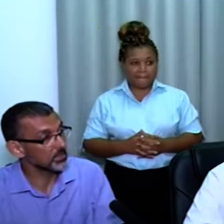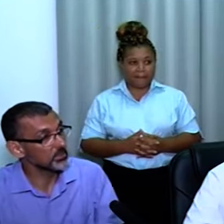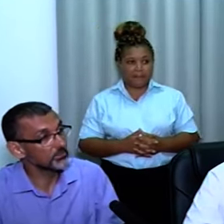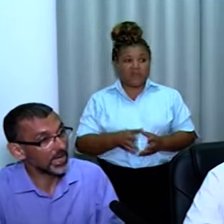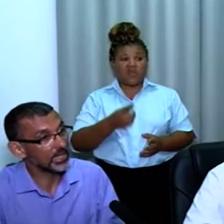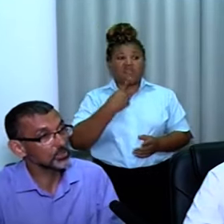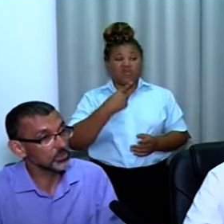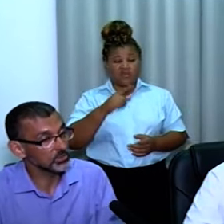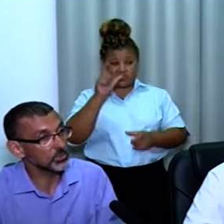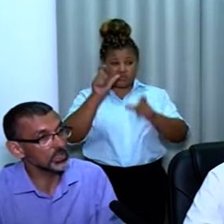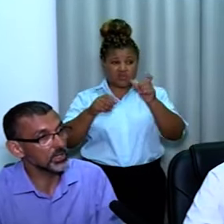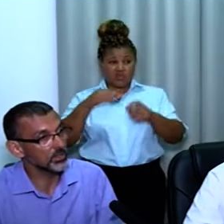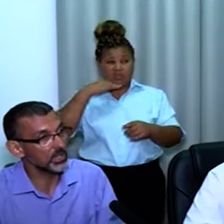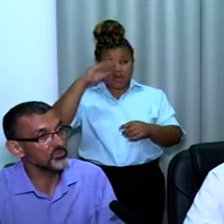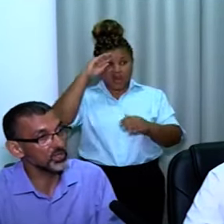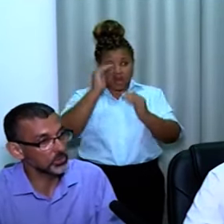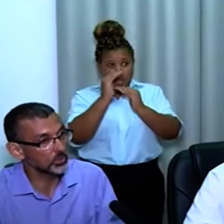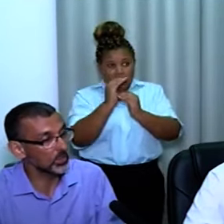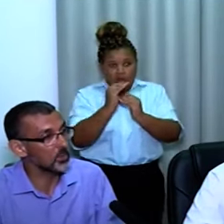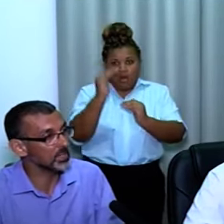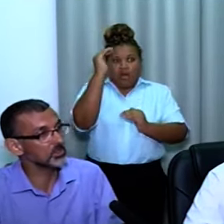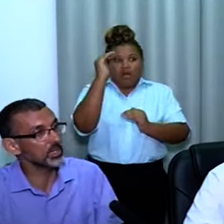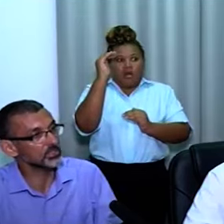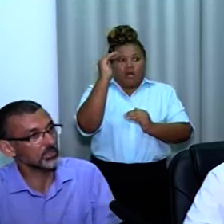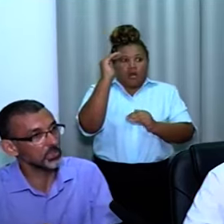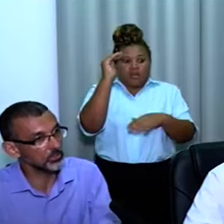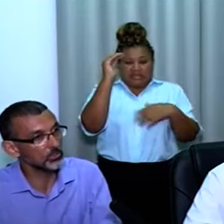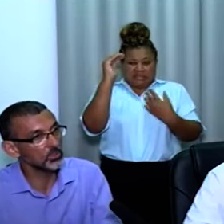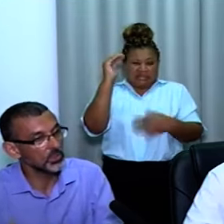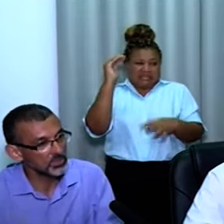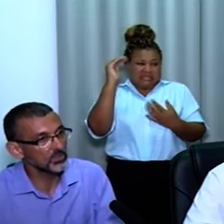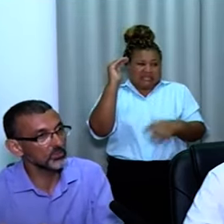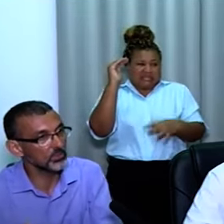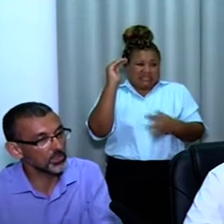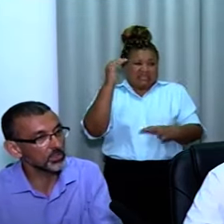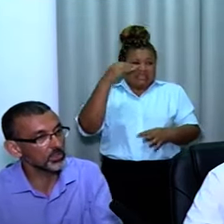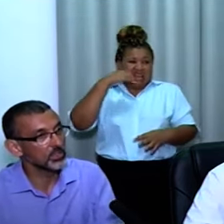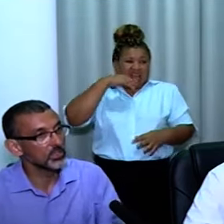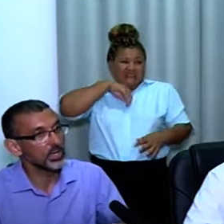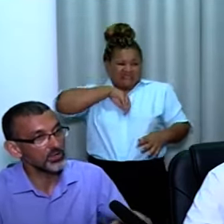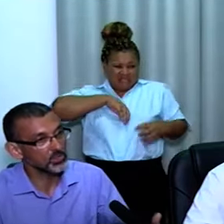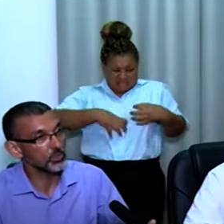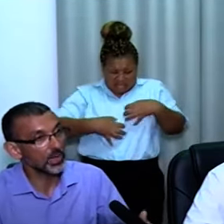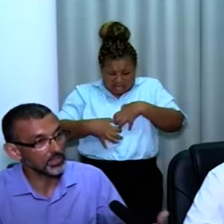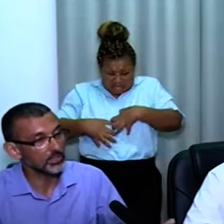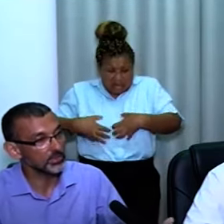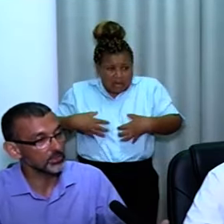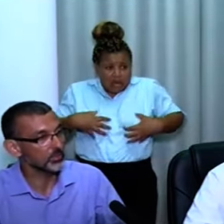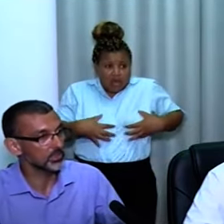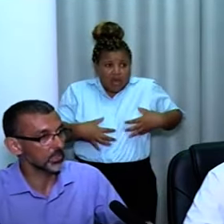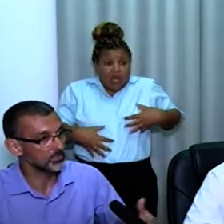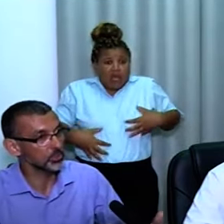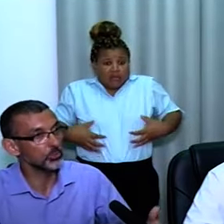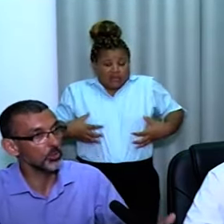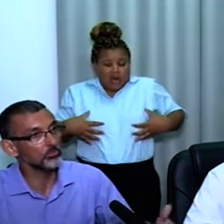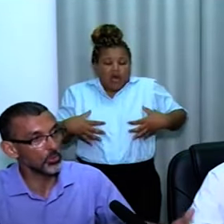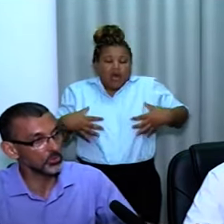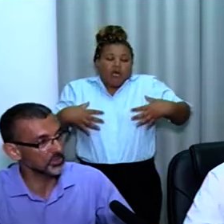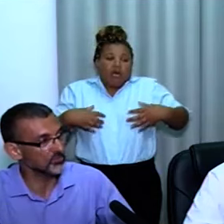critical, par les autres qui ont une infection, en même temps qu'ils ont une tip into severe, critical, l'infection bactérie, nous appelons ça